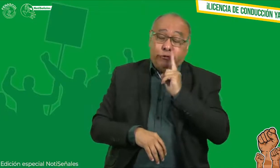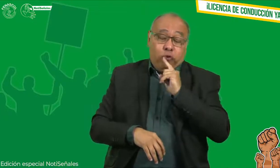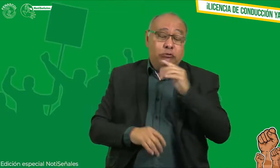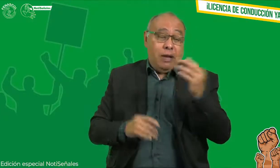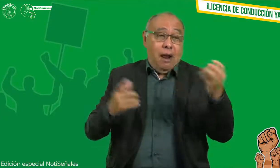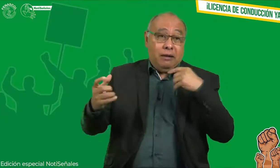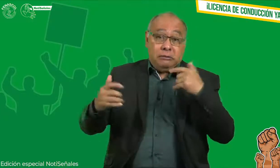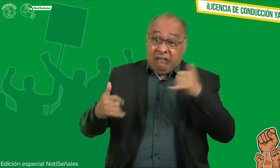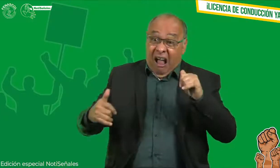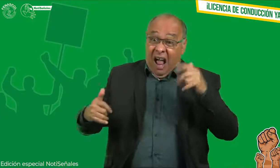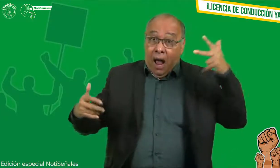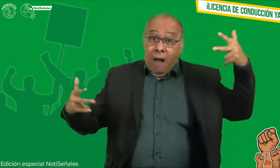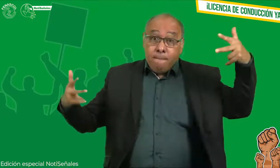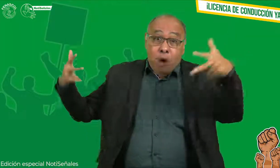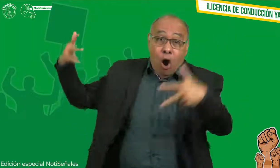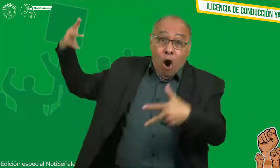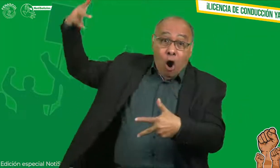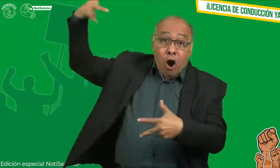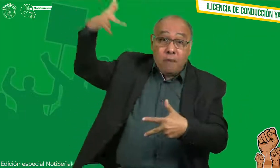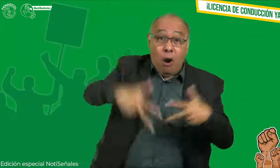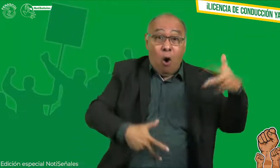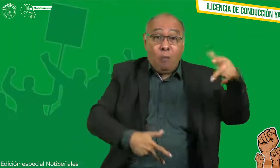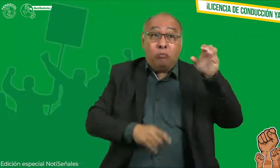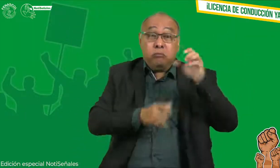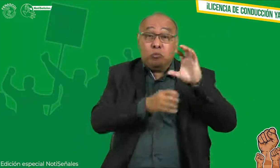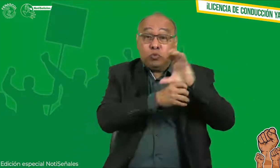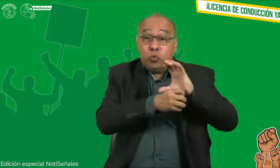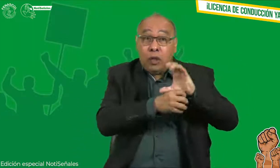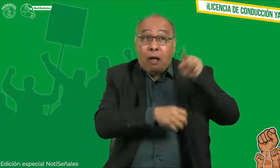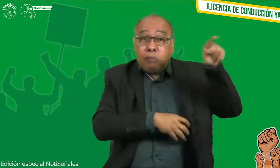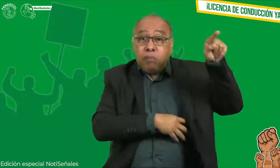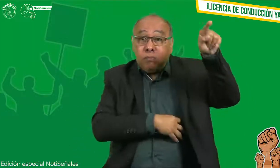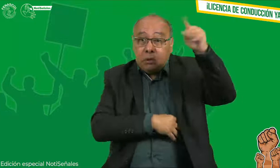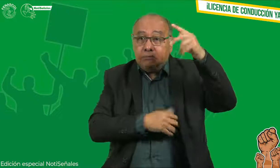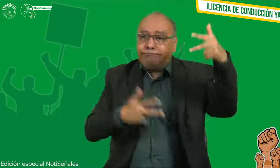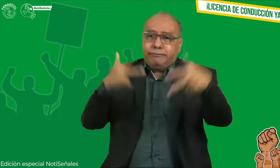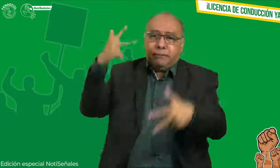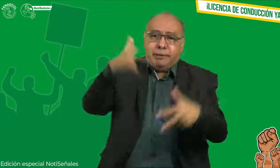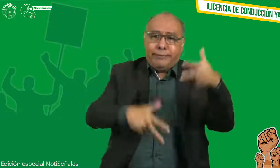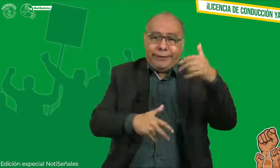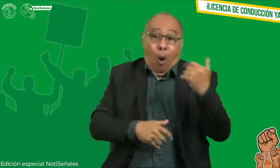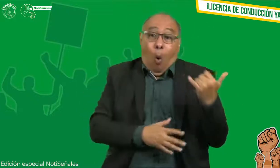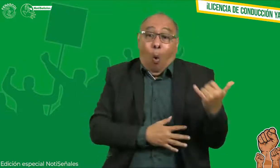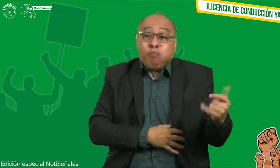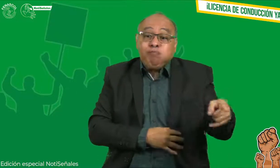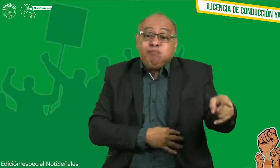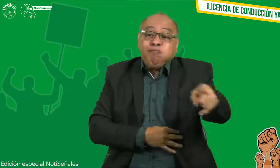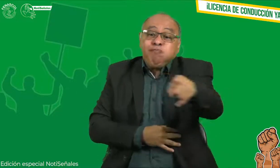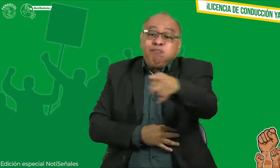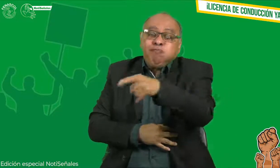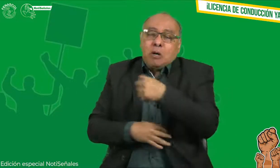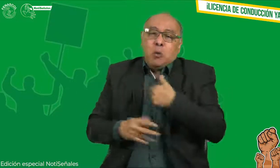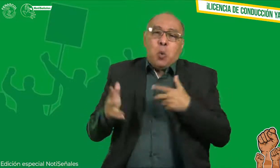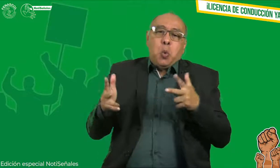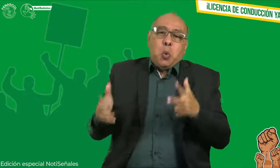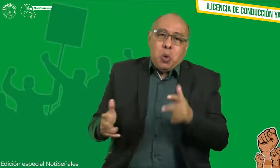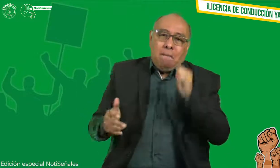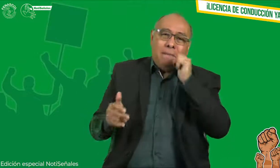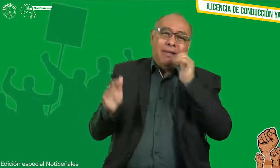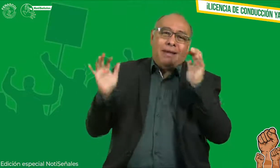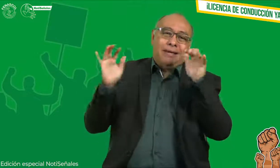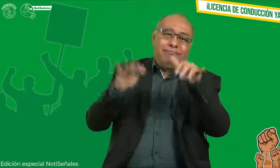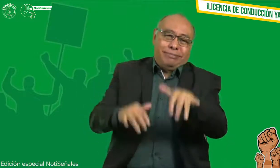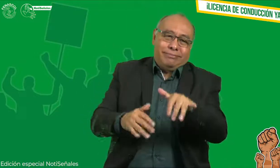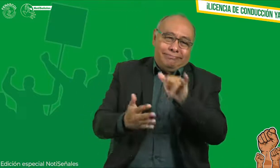familias. Es por eso que manifestamos, sí, se mantiene el plantón de mañana. Muchas personas sordas ya se